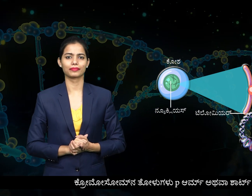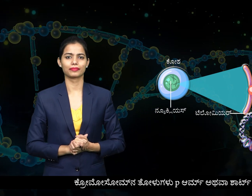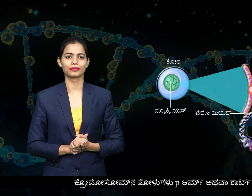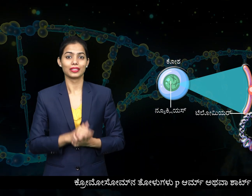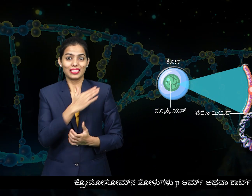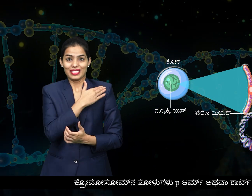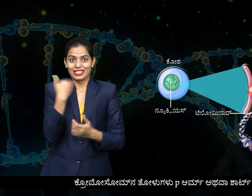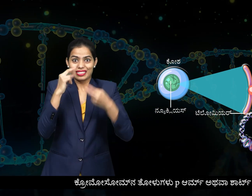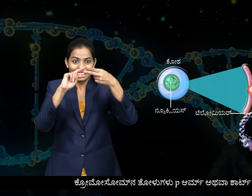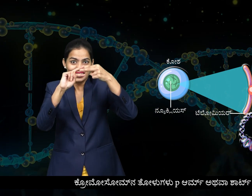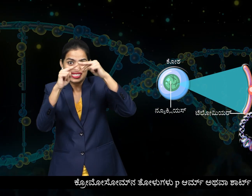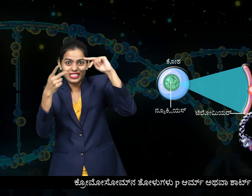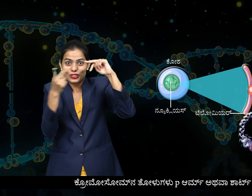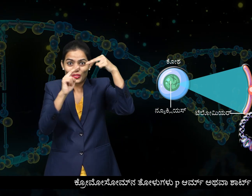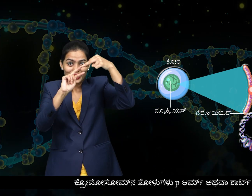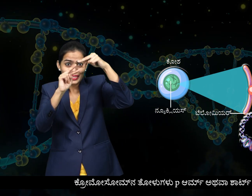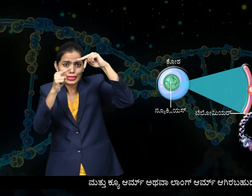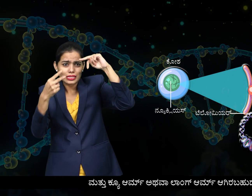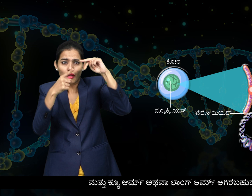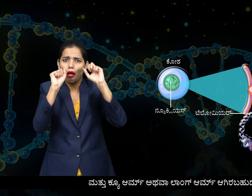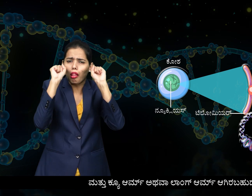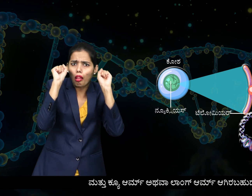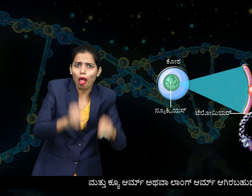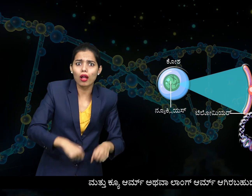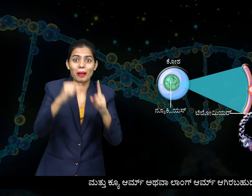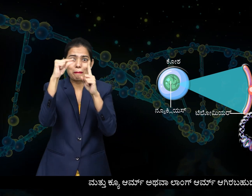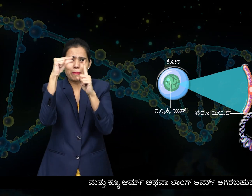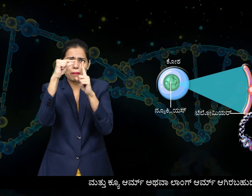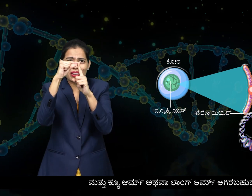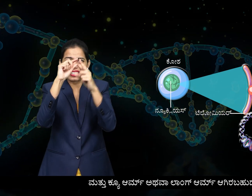ಕ್ರೋಮೋಸೋಮ್ನ ತೋಳುಗಳು ಪಿ ಆರ್ಮ್ ಅಥವಾ ಶಾರ್ಟ್ ಆರ್ಮ್ ಮತ್ತು ಕ್ಯೂ ಆರ್ಮ್ ಅಥವಾ ಲಾಂಗ್ ಆರ್ಮ್ ಆಗಿರಬಹುದು.